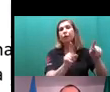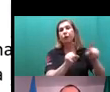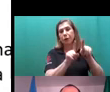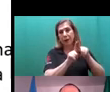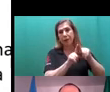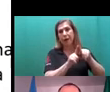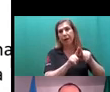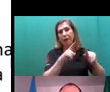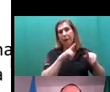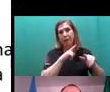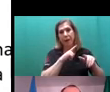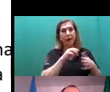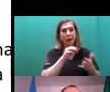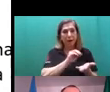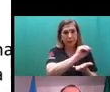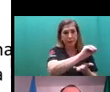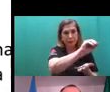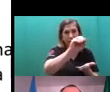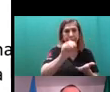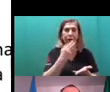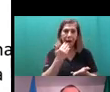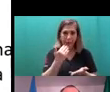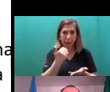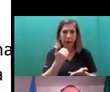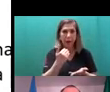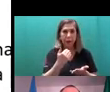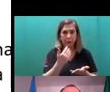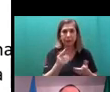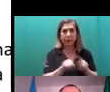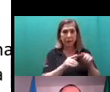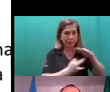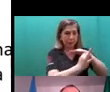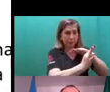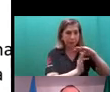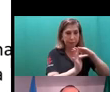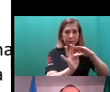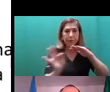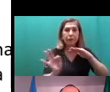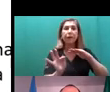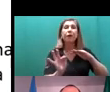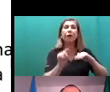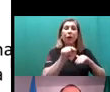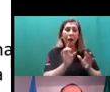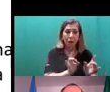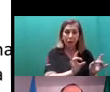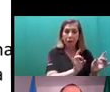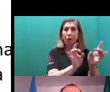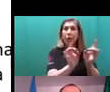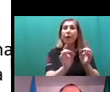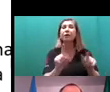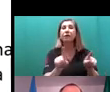e a distribuição dos alimentos e também restabelecer a comercialização dos